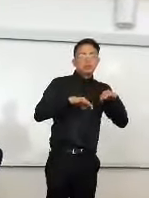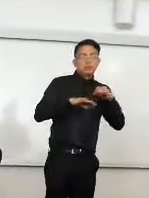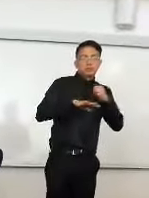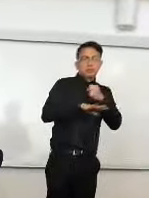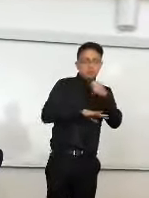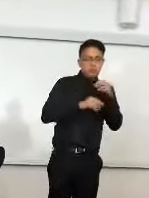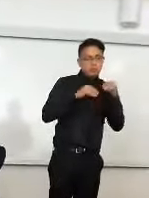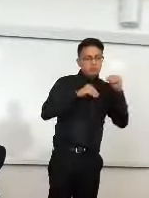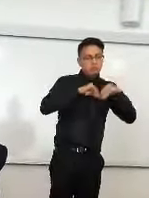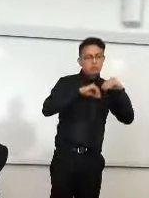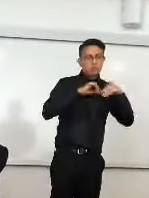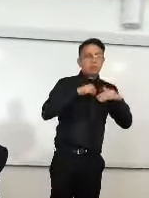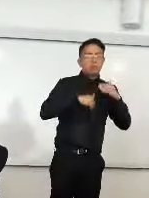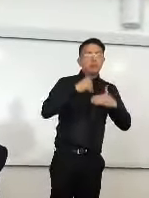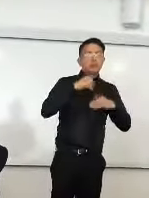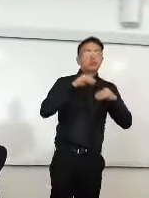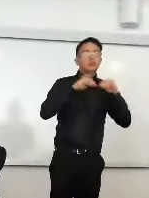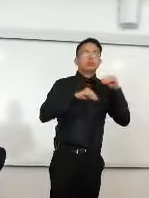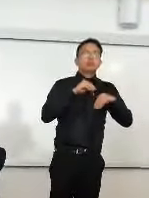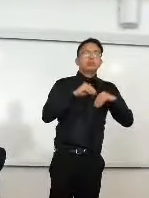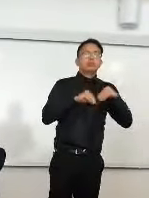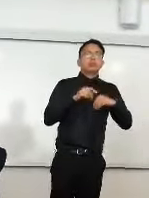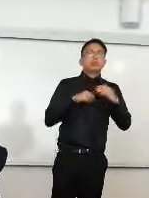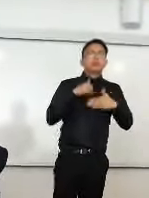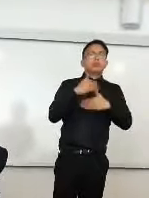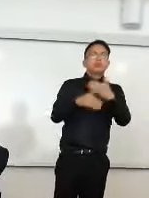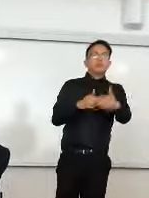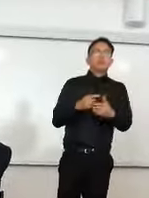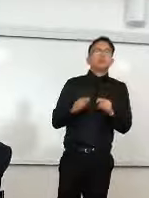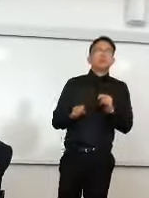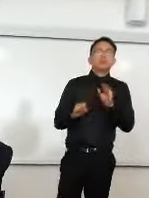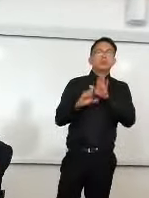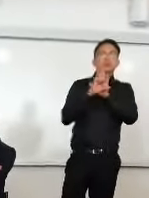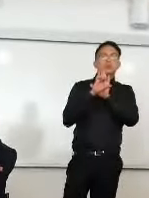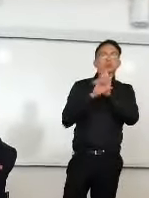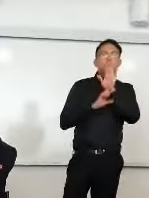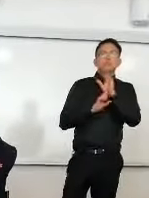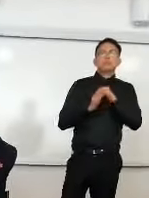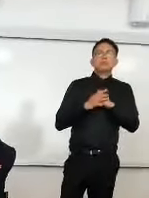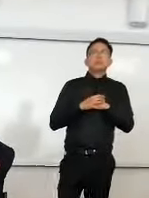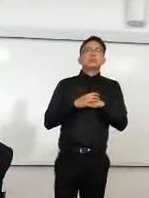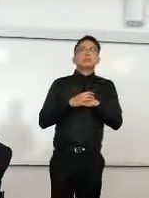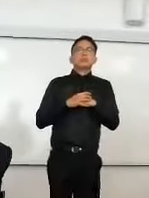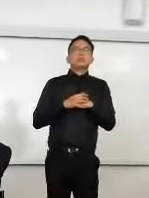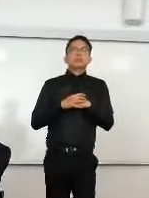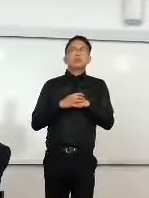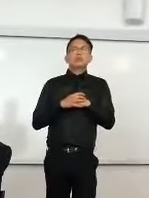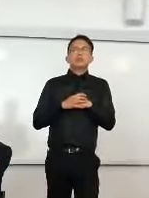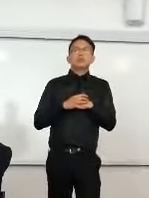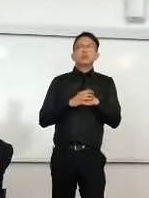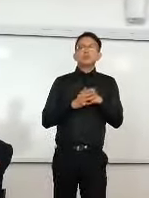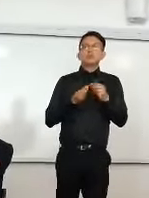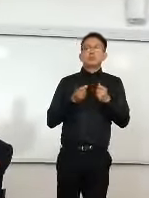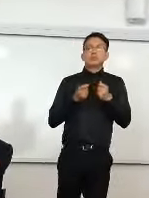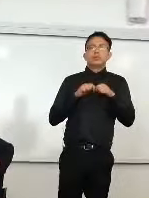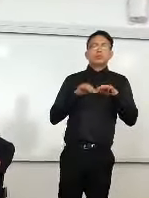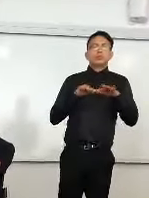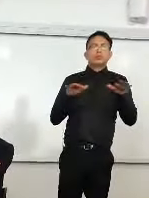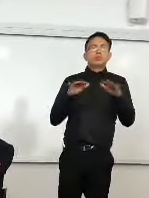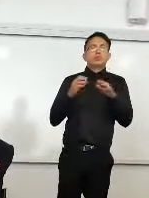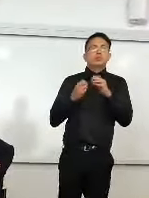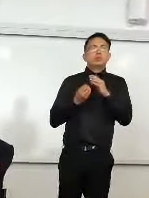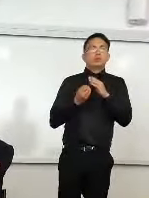la cual se iba a empezar a diseñar y a elaborar el reglamento, y se distribuyeron entonces en